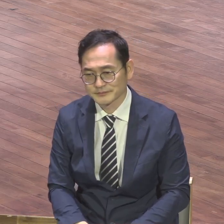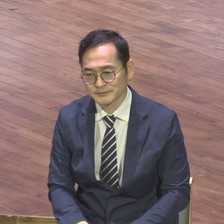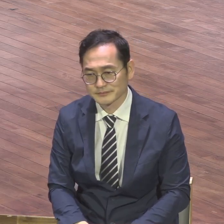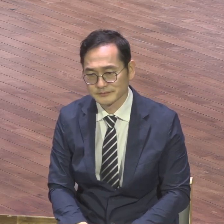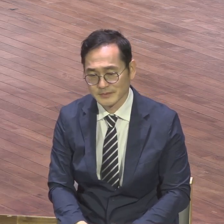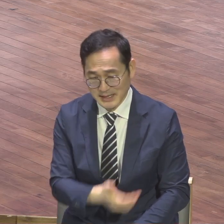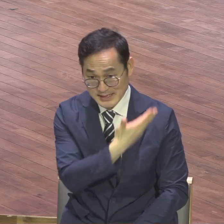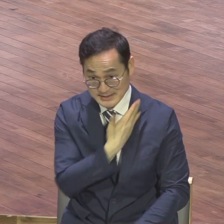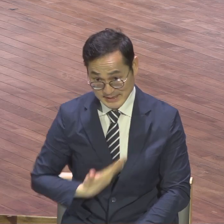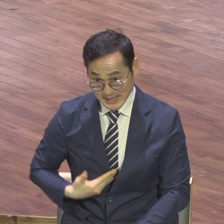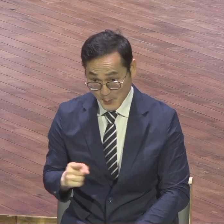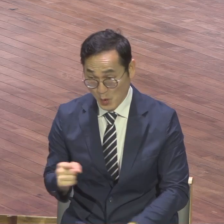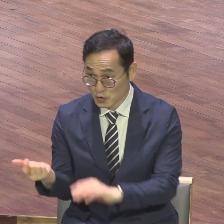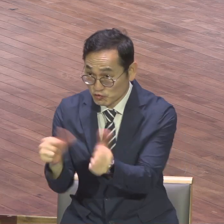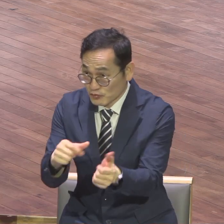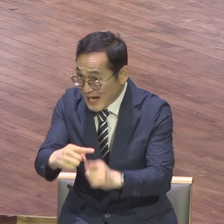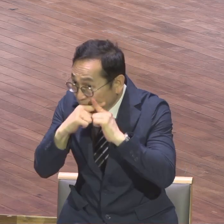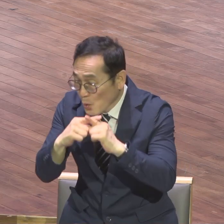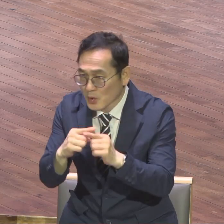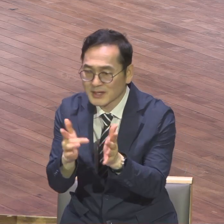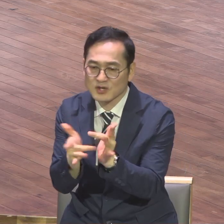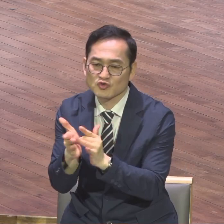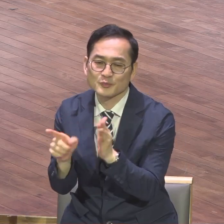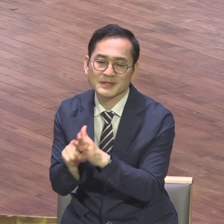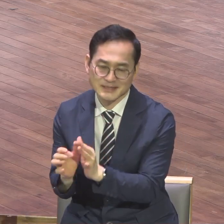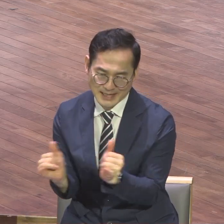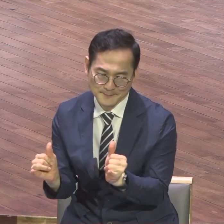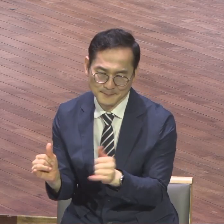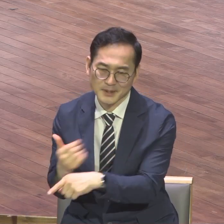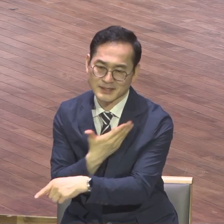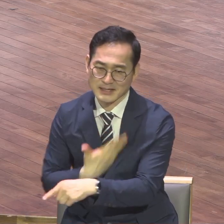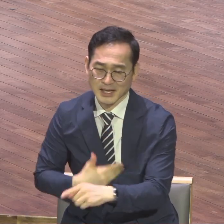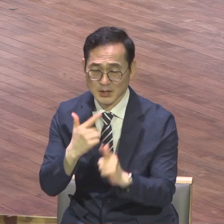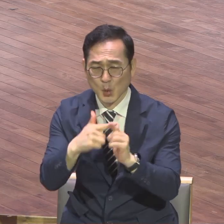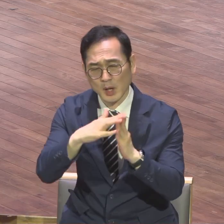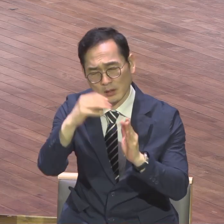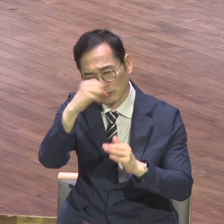그래요. 그냥 교회 왔다 갔다 하는 사람은 교인이에요. 교인.